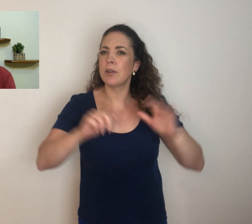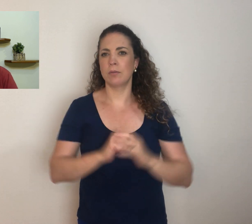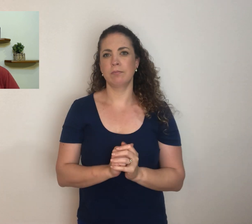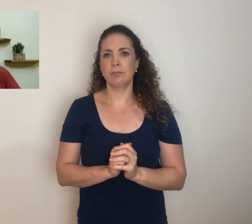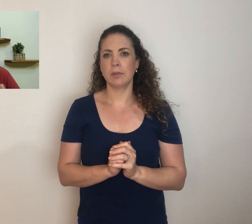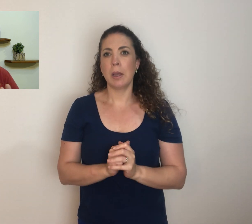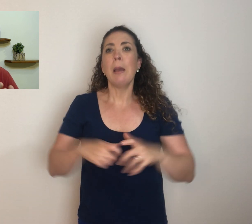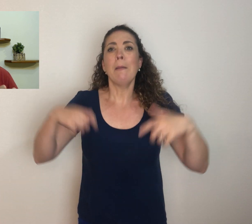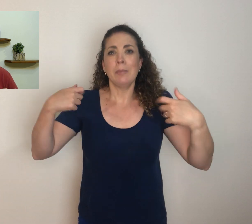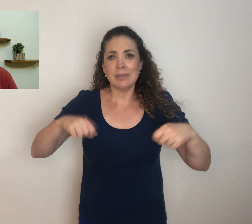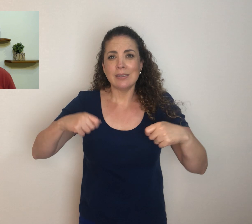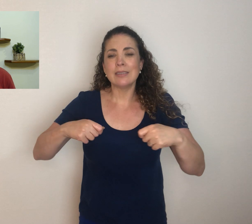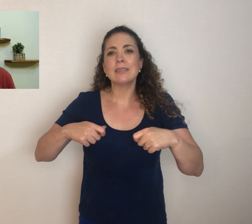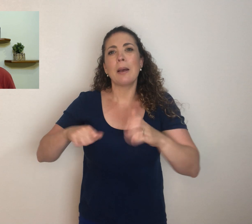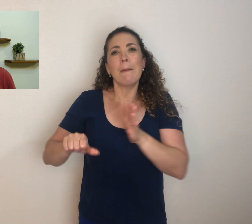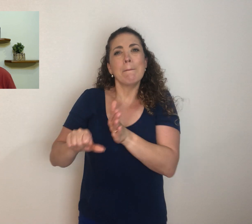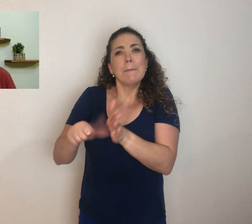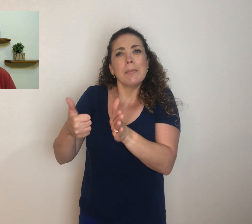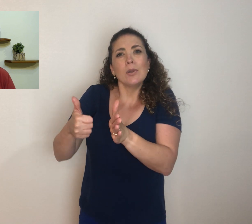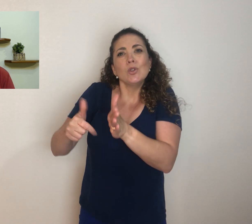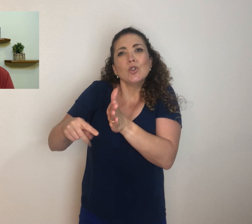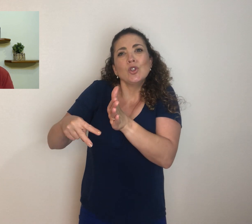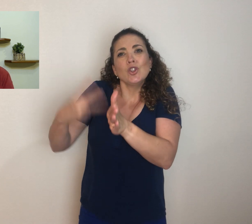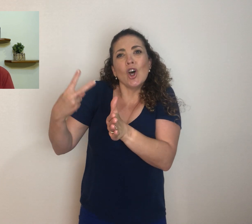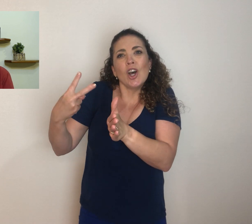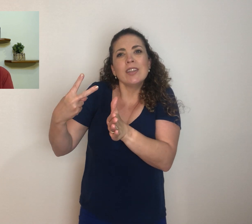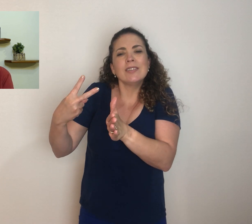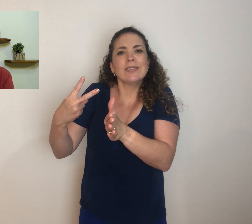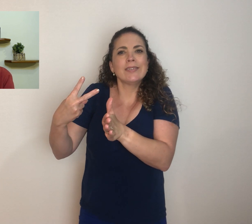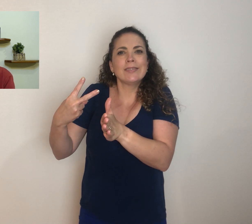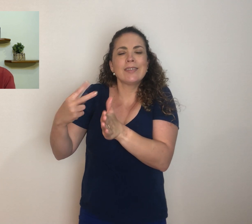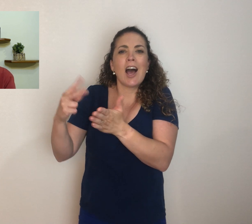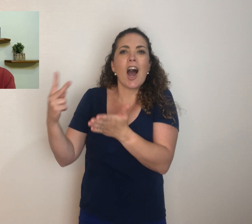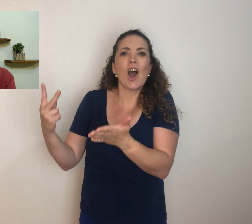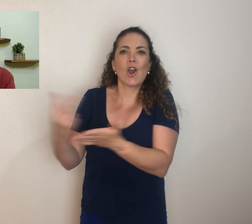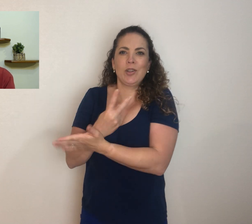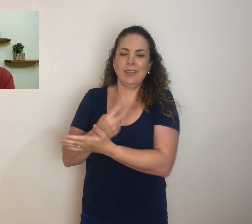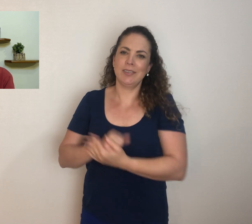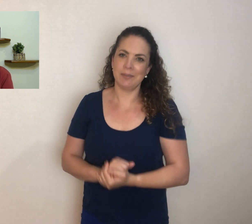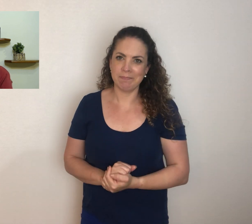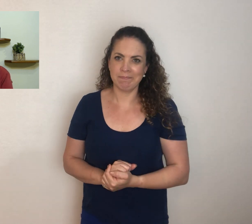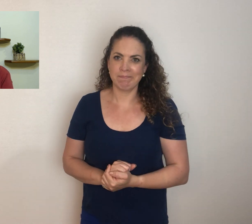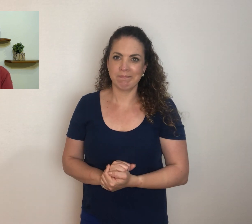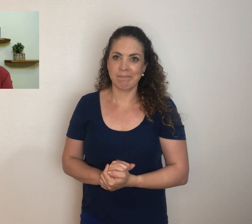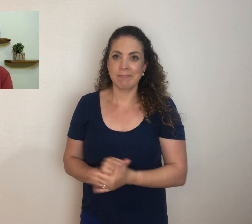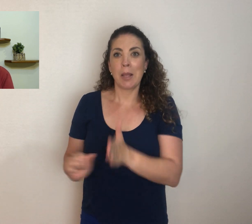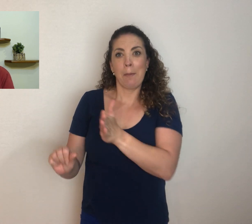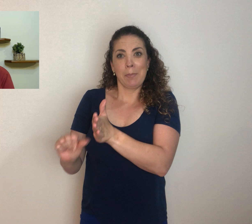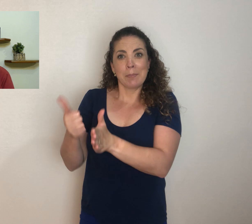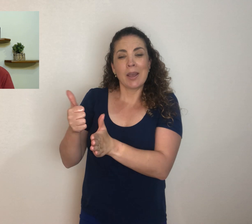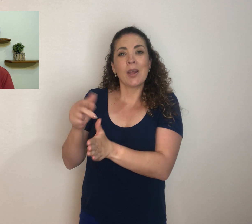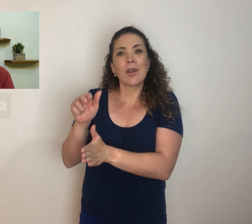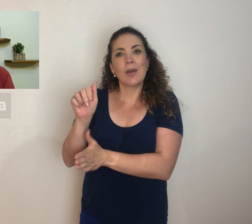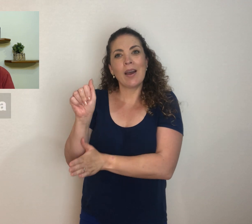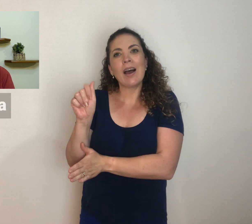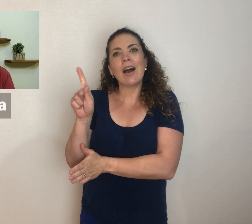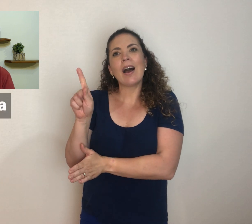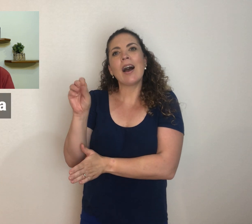eventos: a apostasia e a revelação do homem da iniquidade, que é o anticristo.